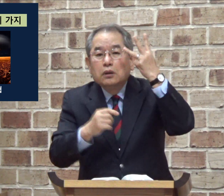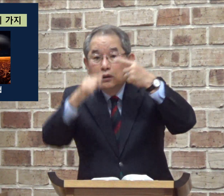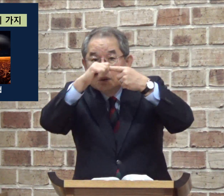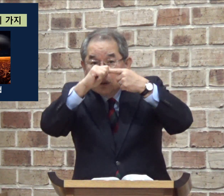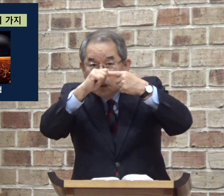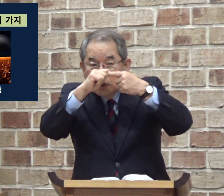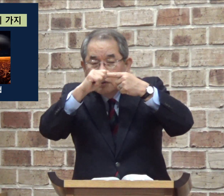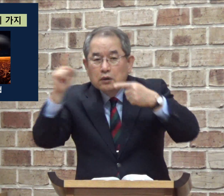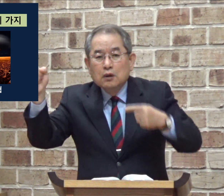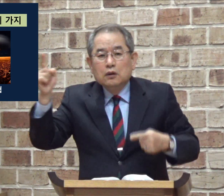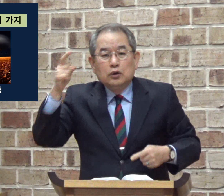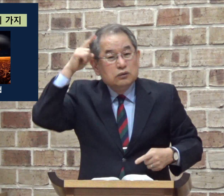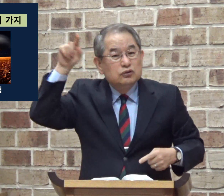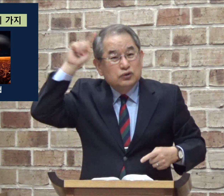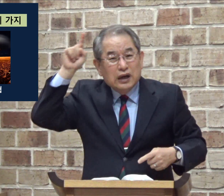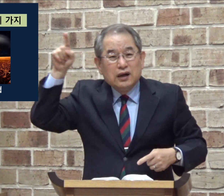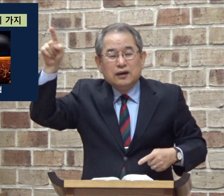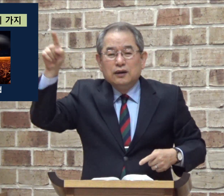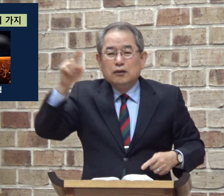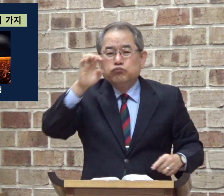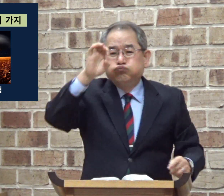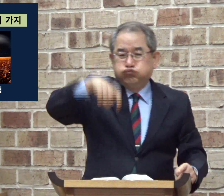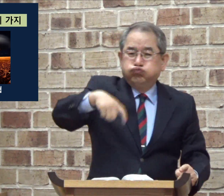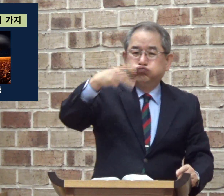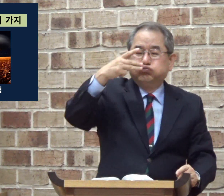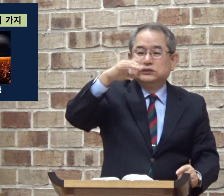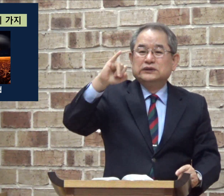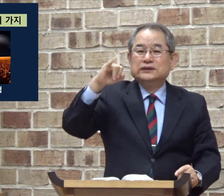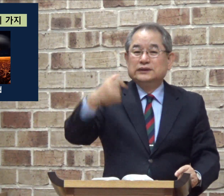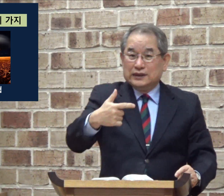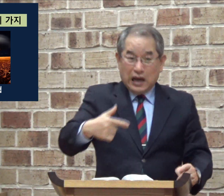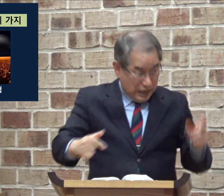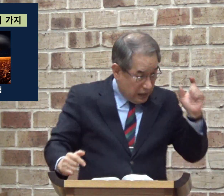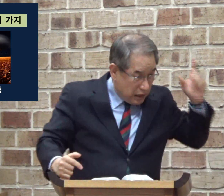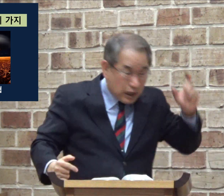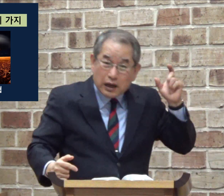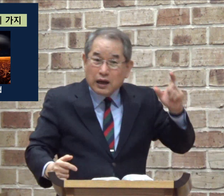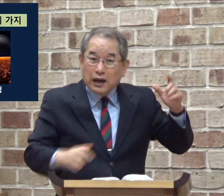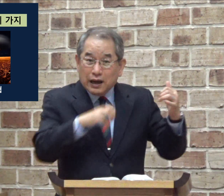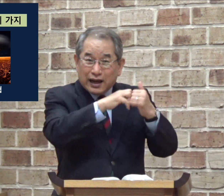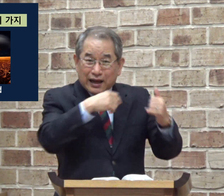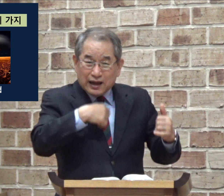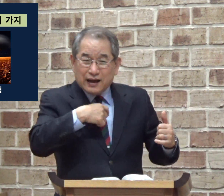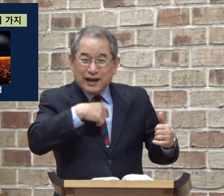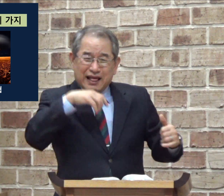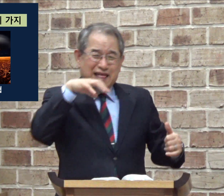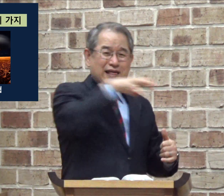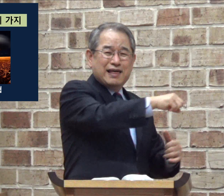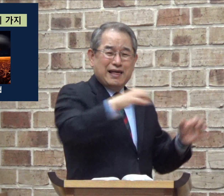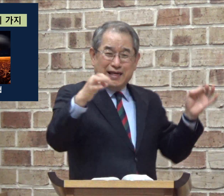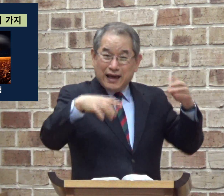정말 제발 이것은 하지 말아야 한다라고 생각하는 세 가지는 세계가 긴장하고 있는 세 가지는